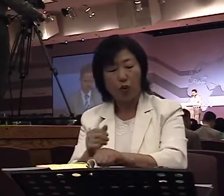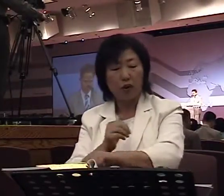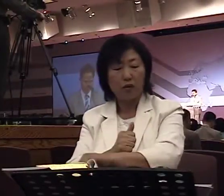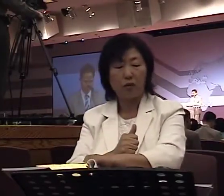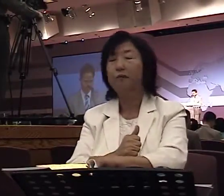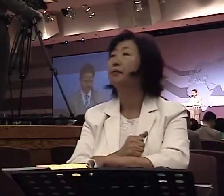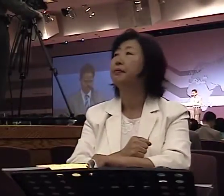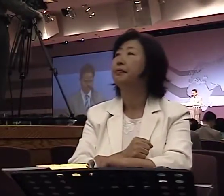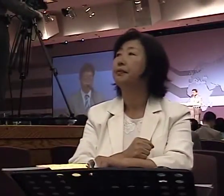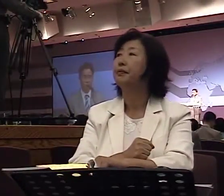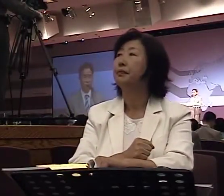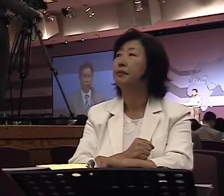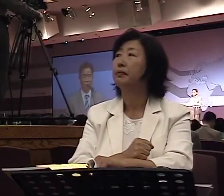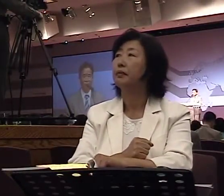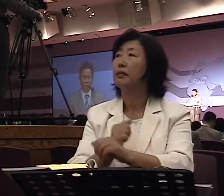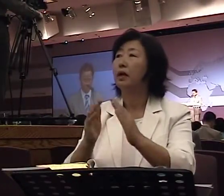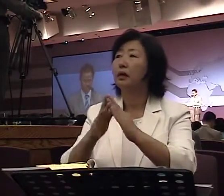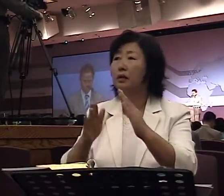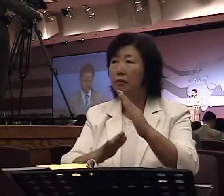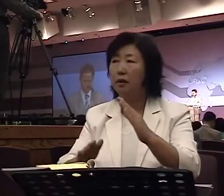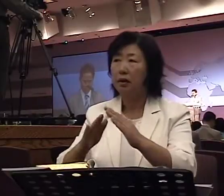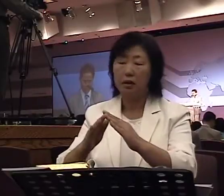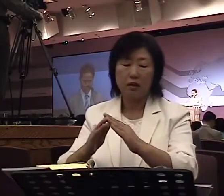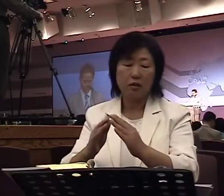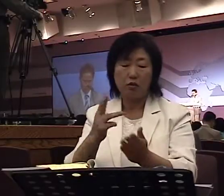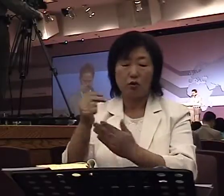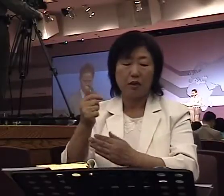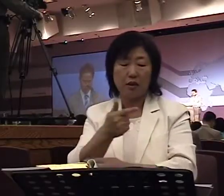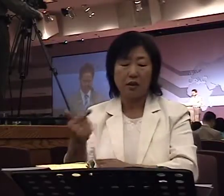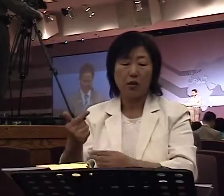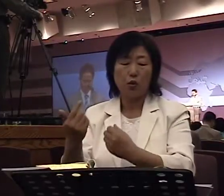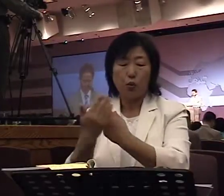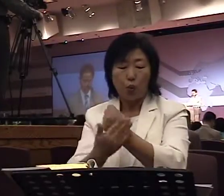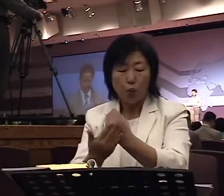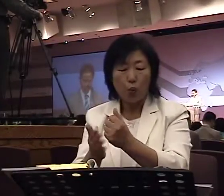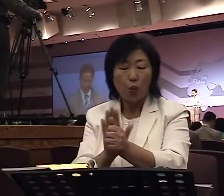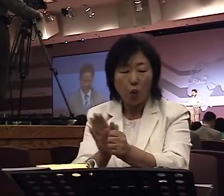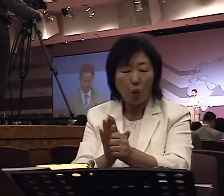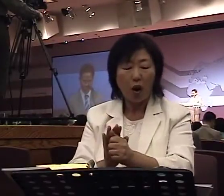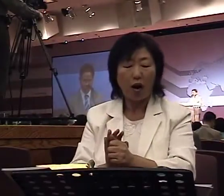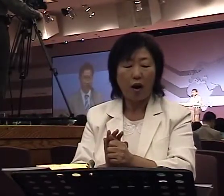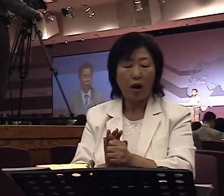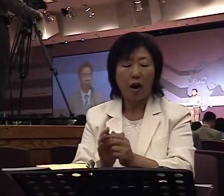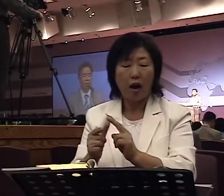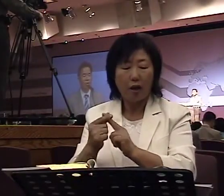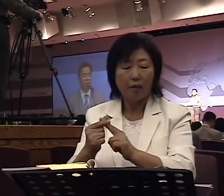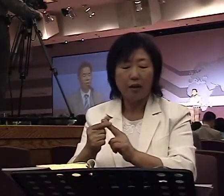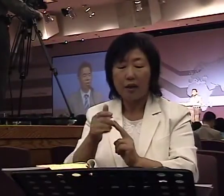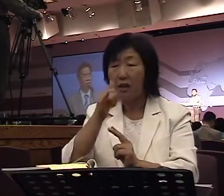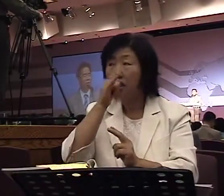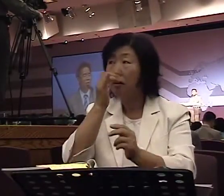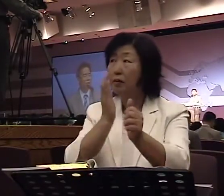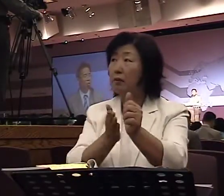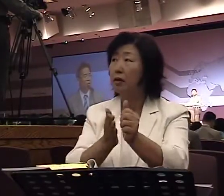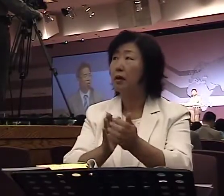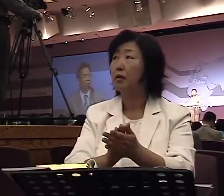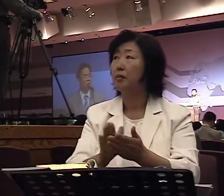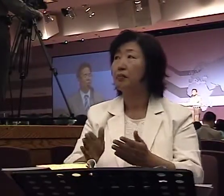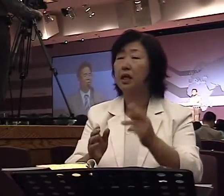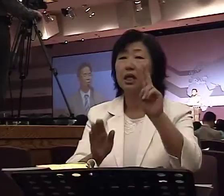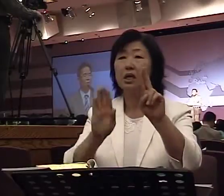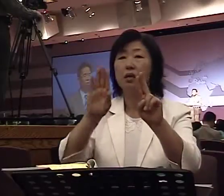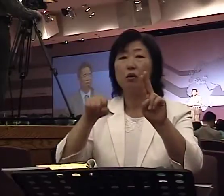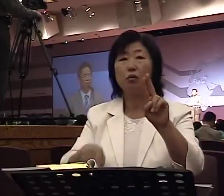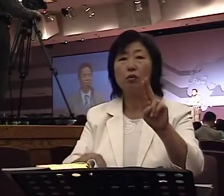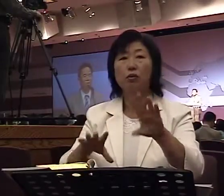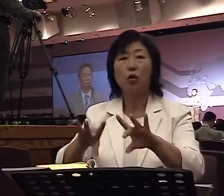소천하셨습니다. 집사님 가정에 또 주님의 크신 위로가 함께 하시기를 바랍니다. 오늘 2부 예배 처음